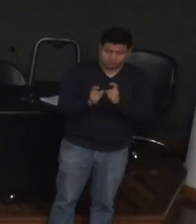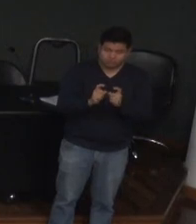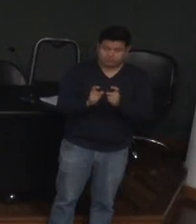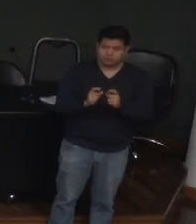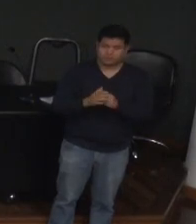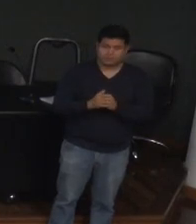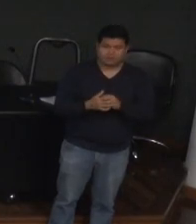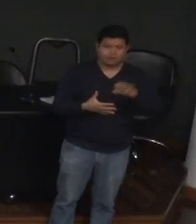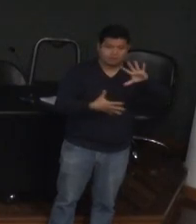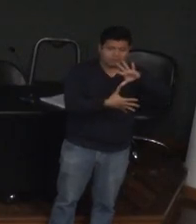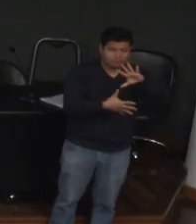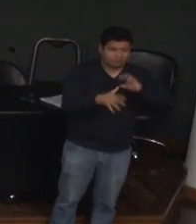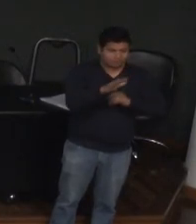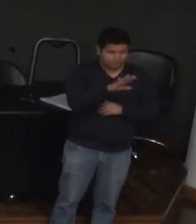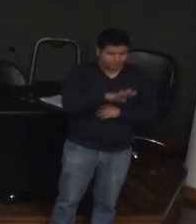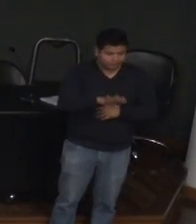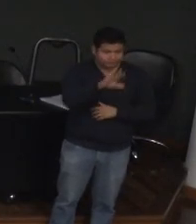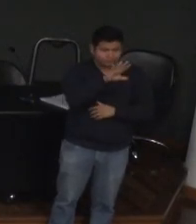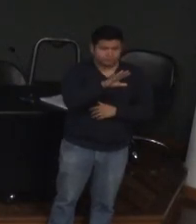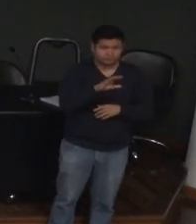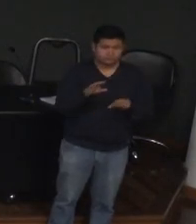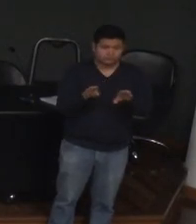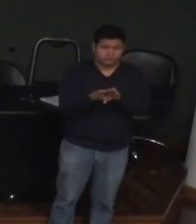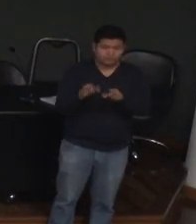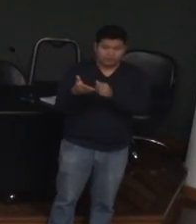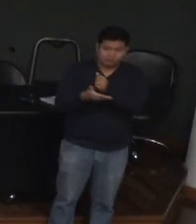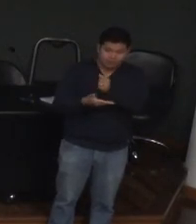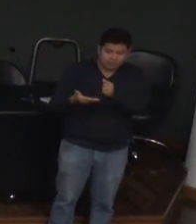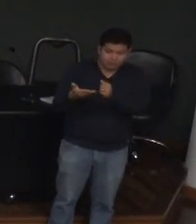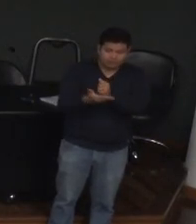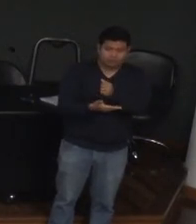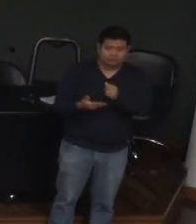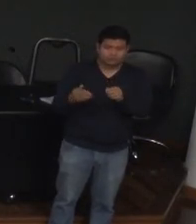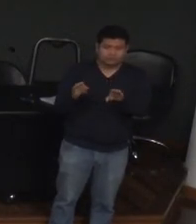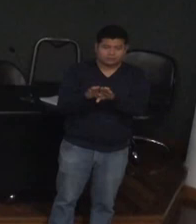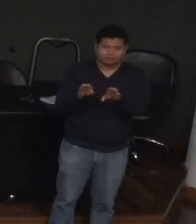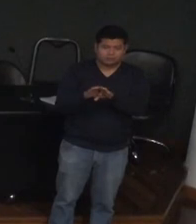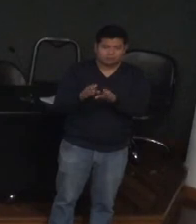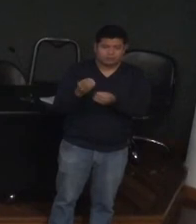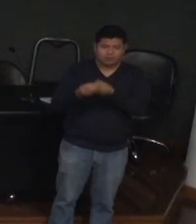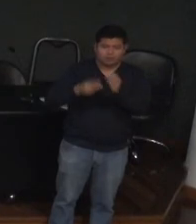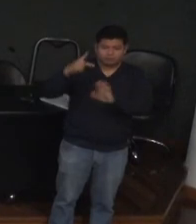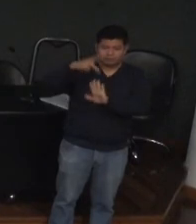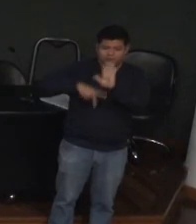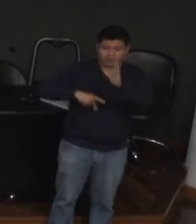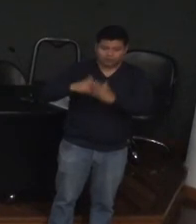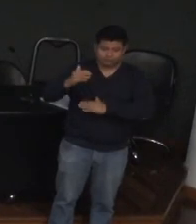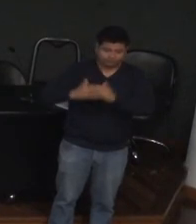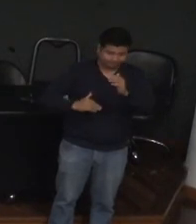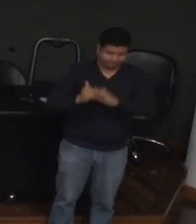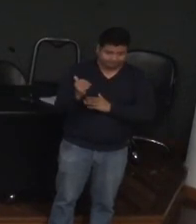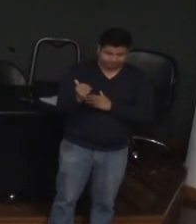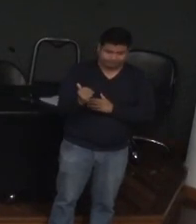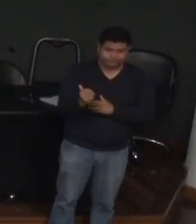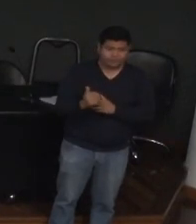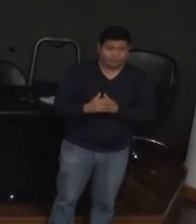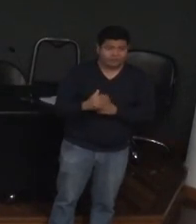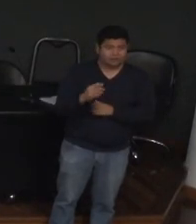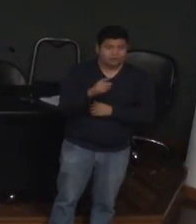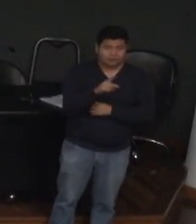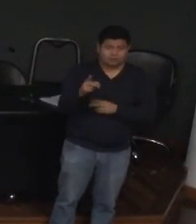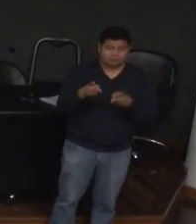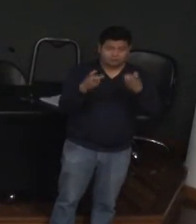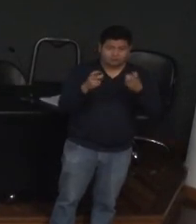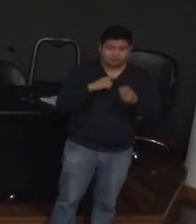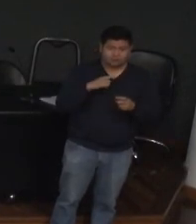pelo mapeamento, pelo exemplo, pela matriz e pelo plano de ação. Então aí vocês vão ver, ó, tem uma